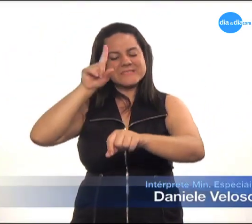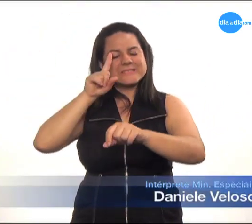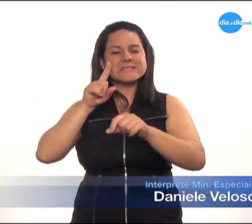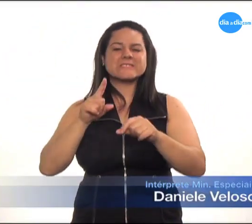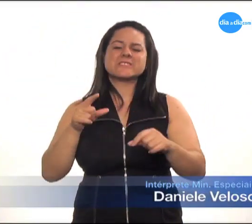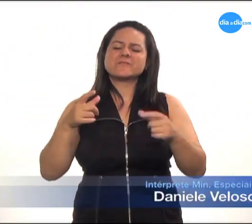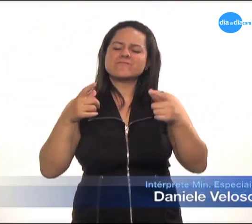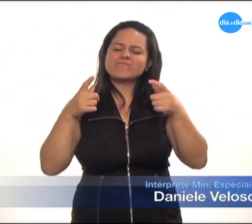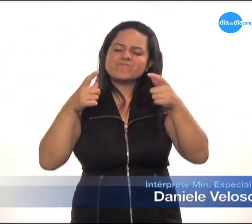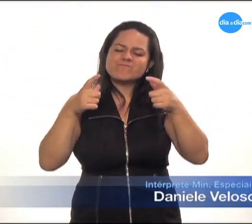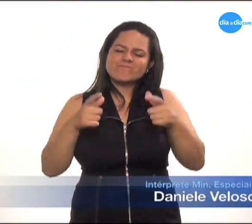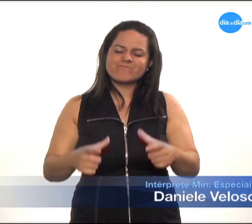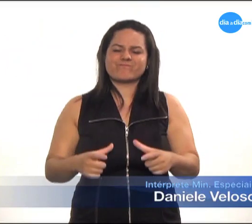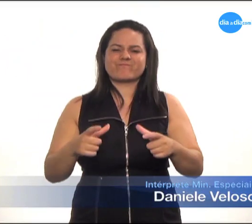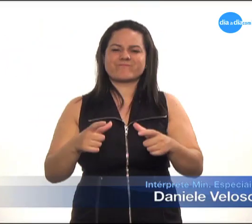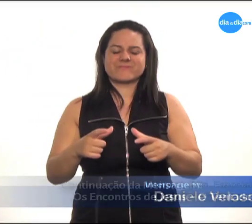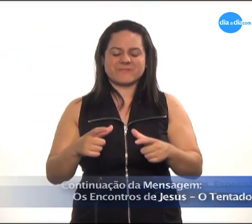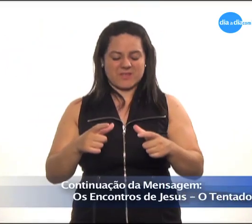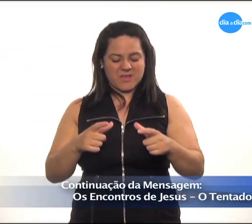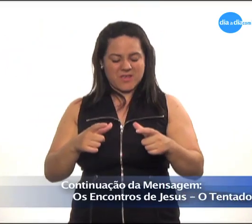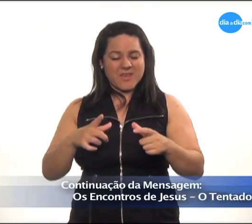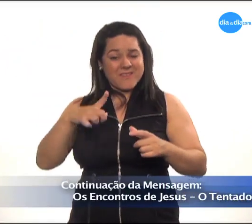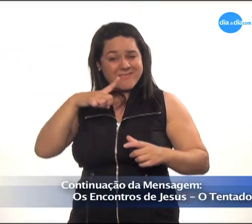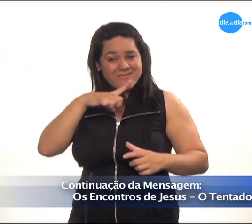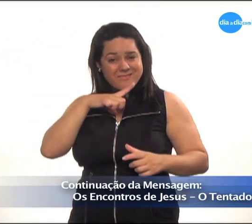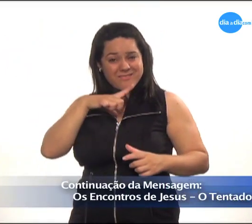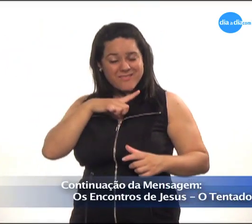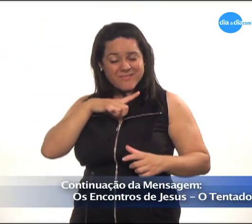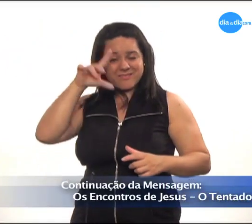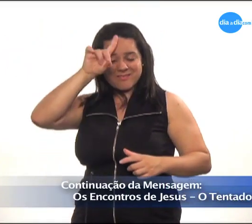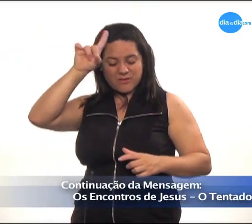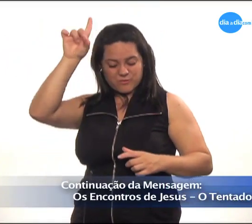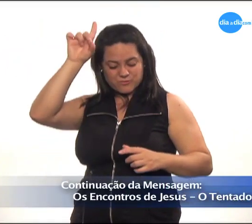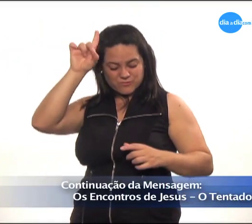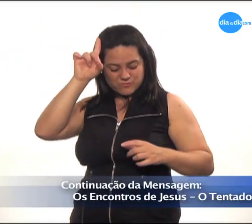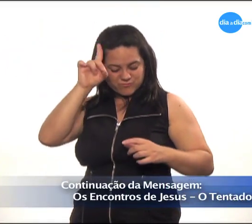E aí no templo de Deus que está no teu coração, Ele vai